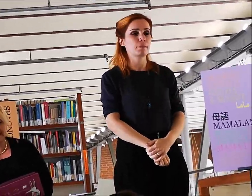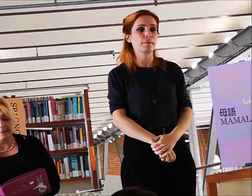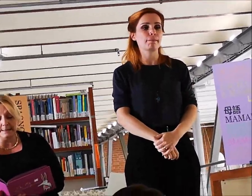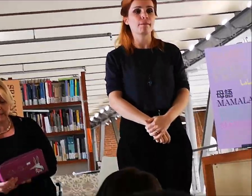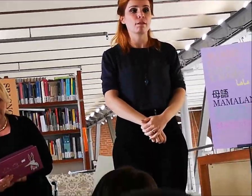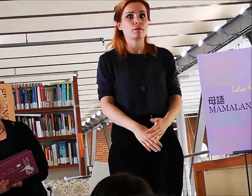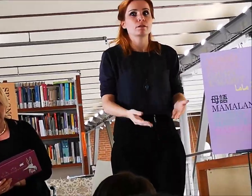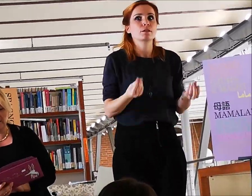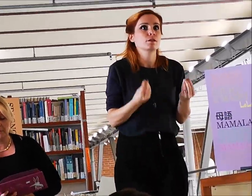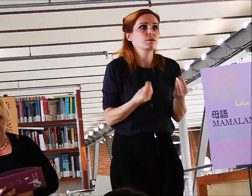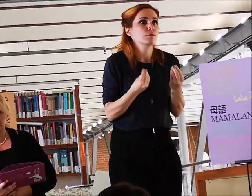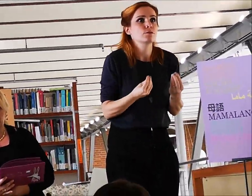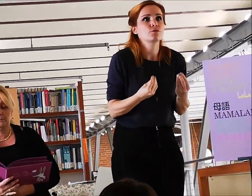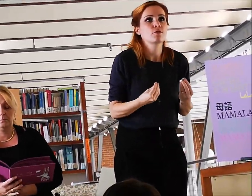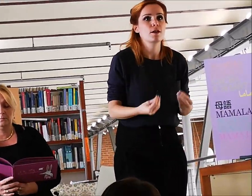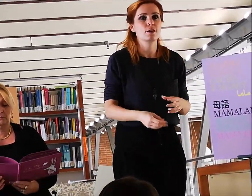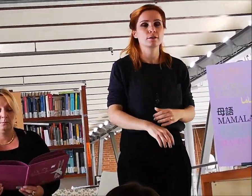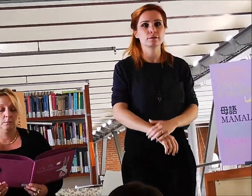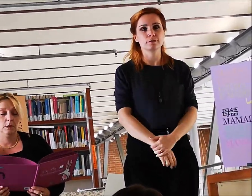cosa ti succede?